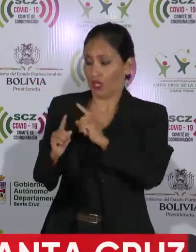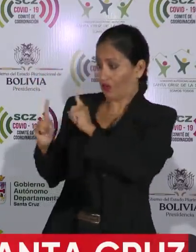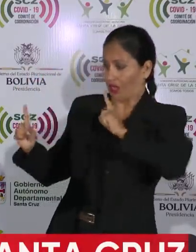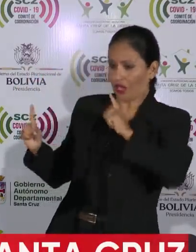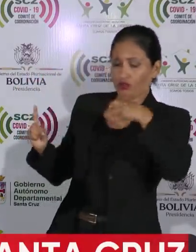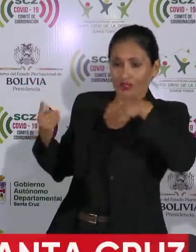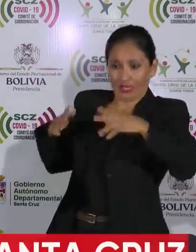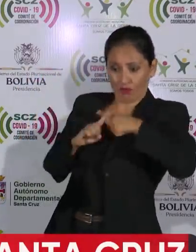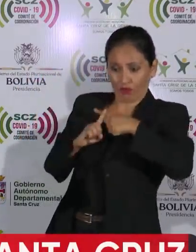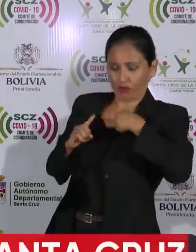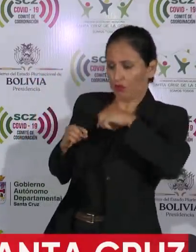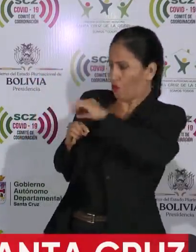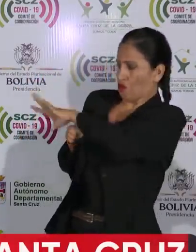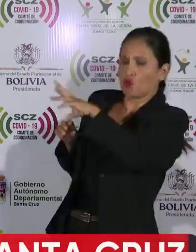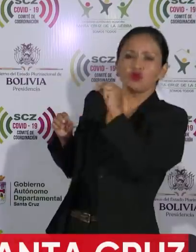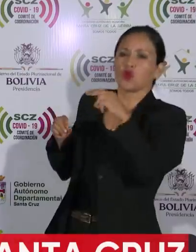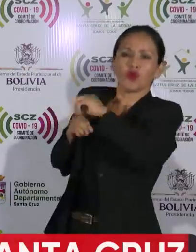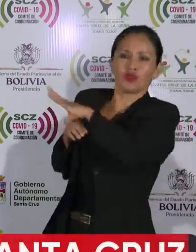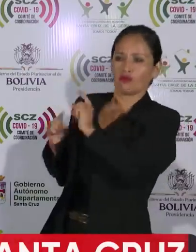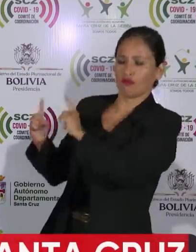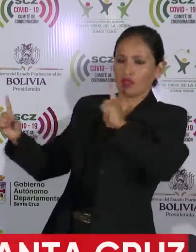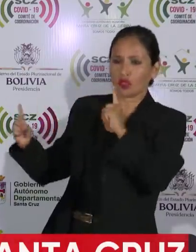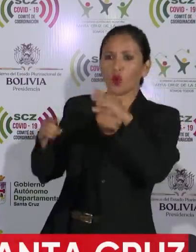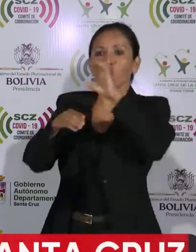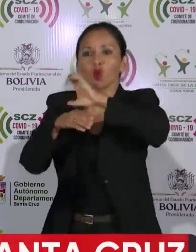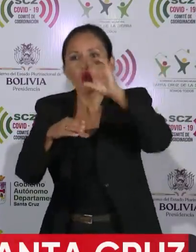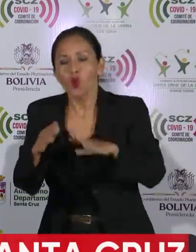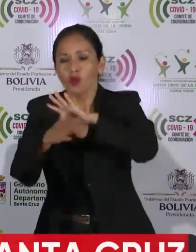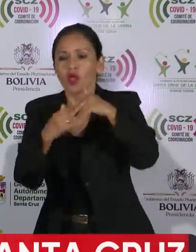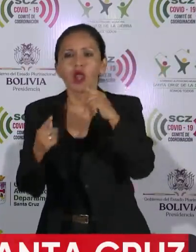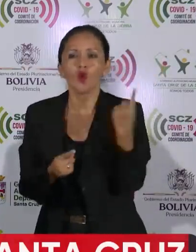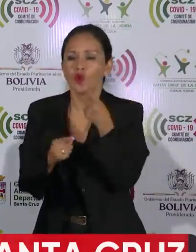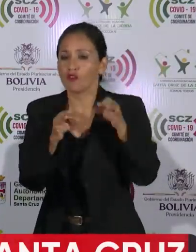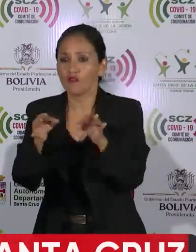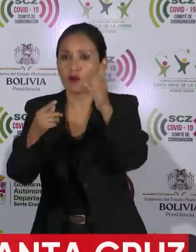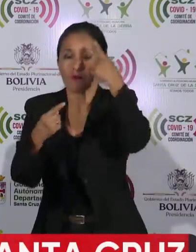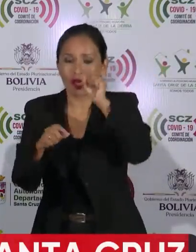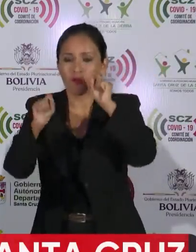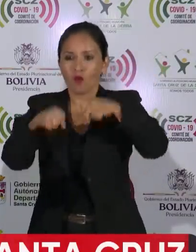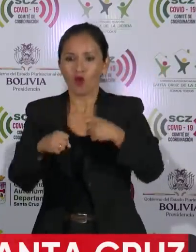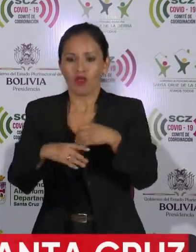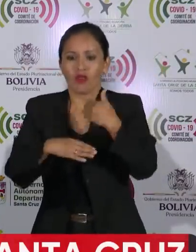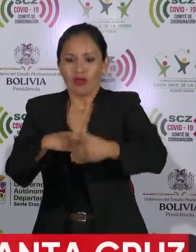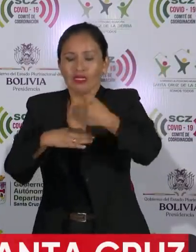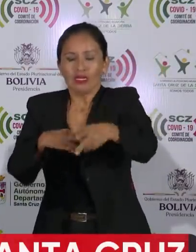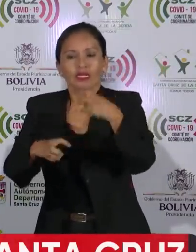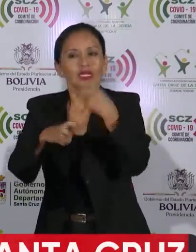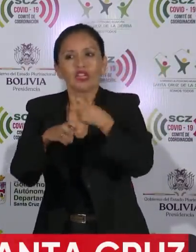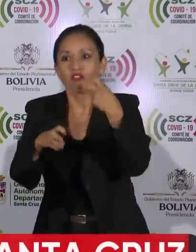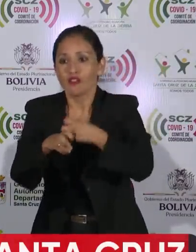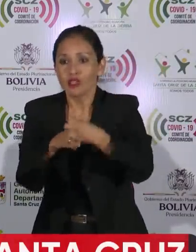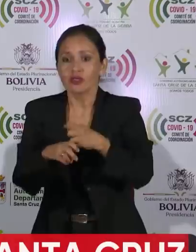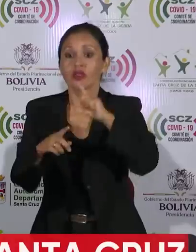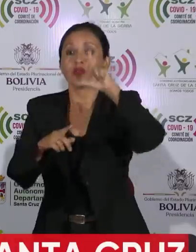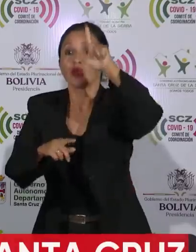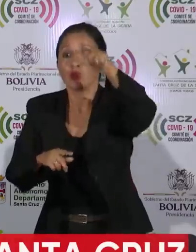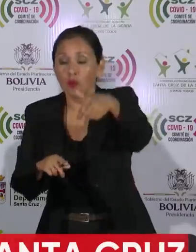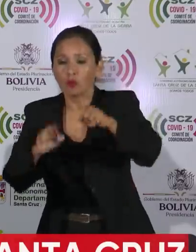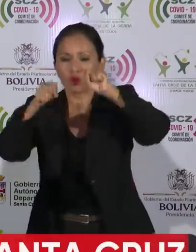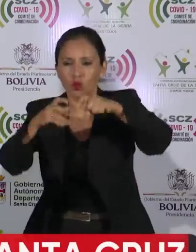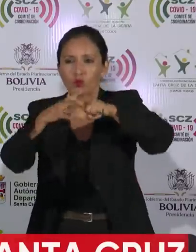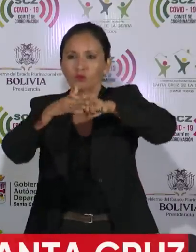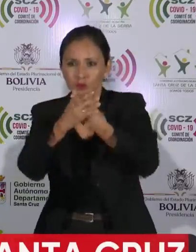nadie. Cumplamos todos. Es la única manera que pasemos esta etapa difícil y en su momento podamos